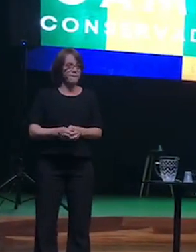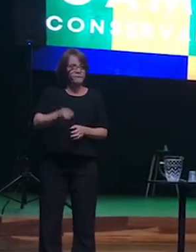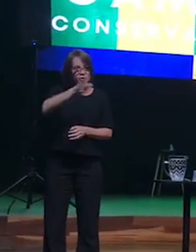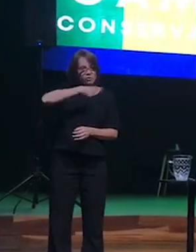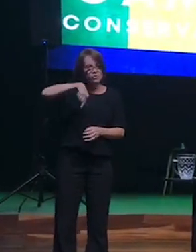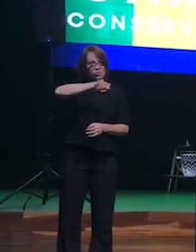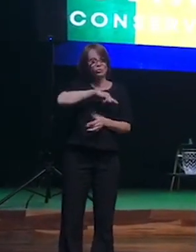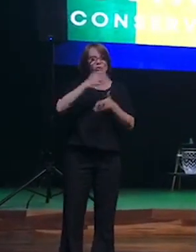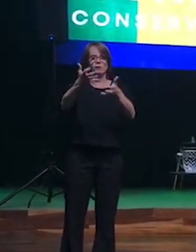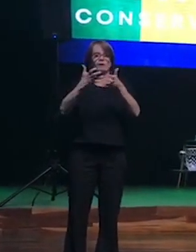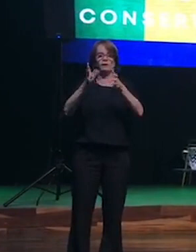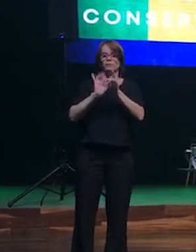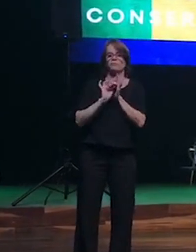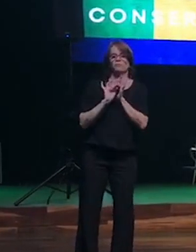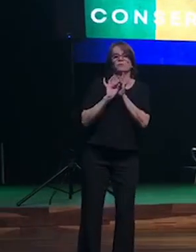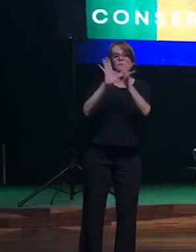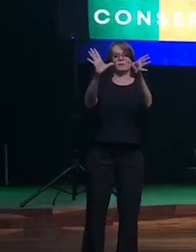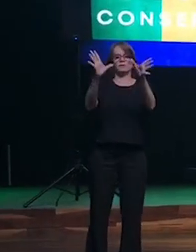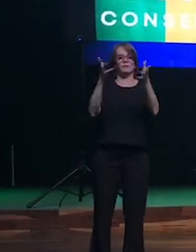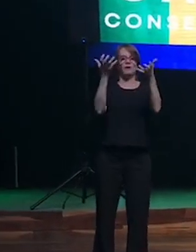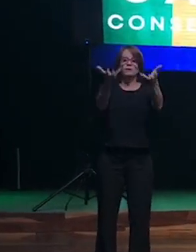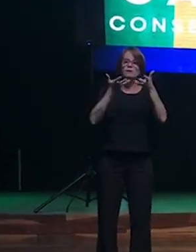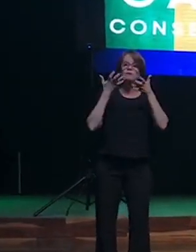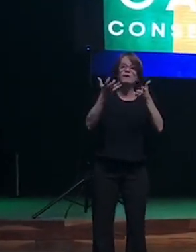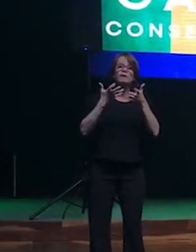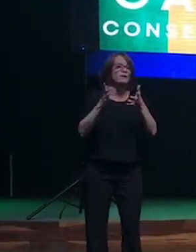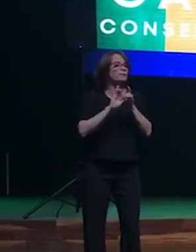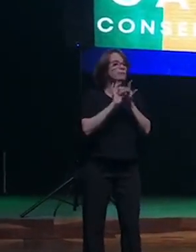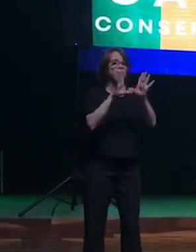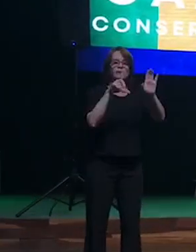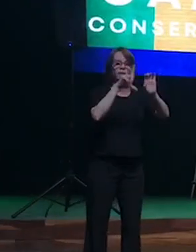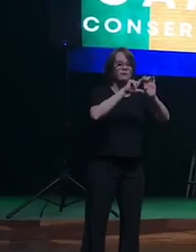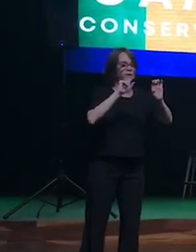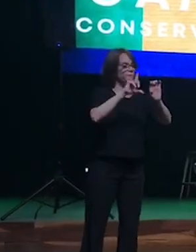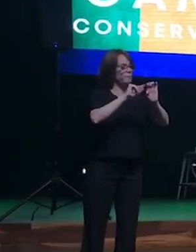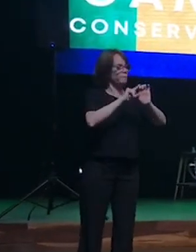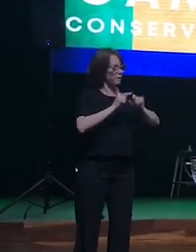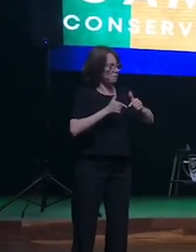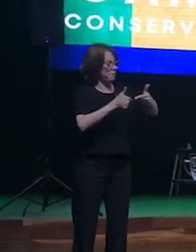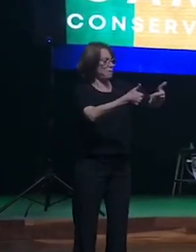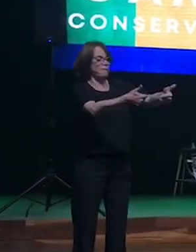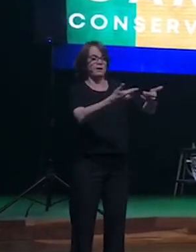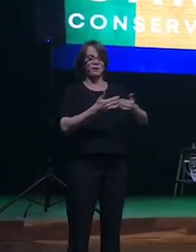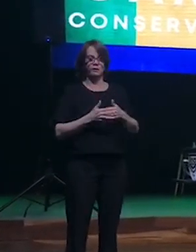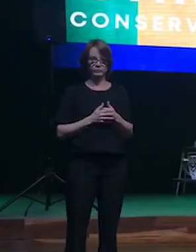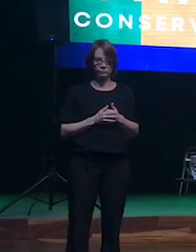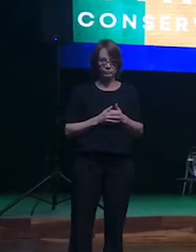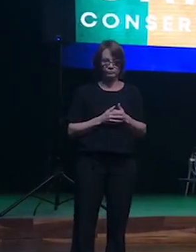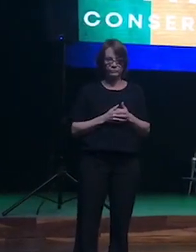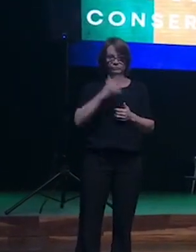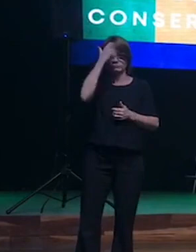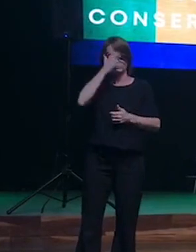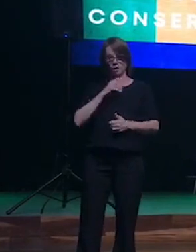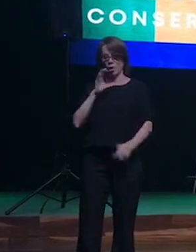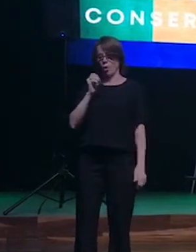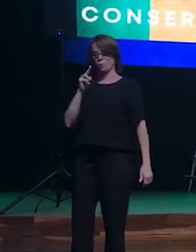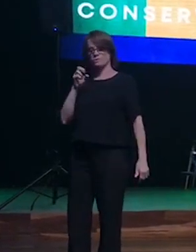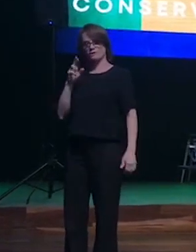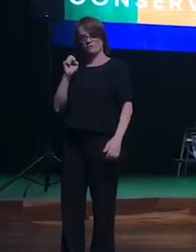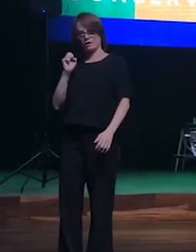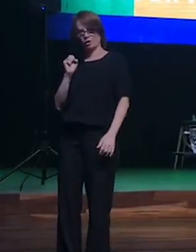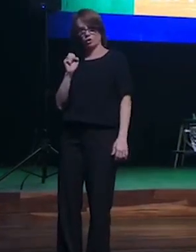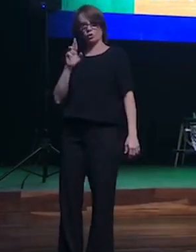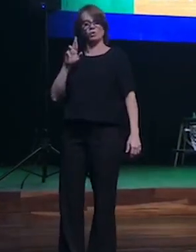Nós queremos liberdade para empreender. O conservador acredita que o Estado tem que